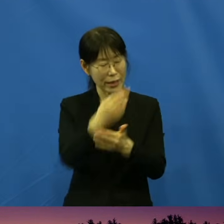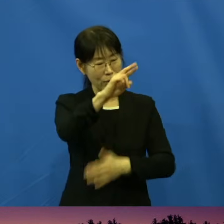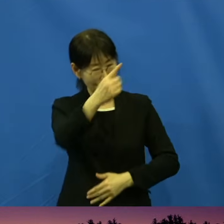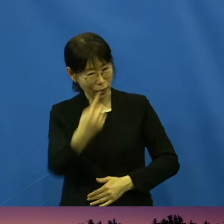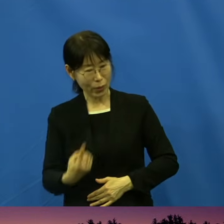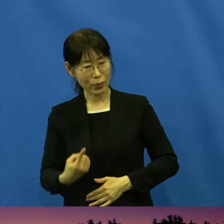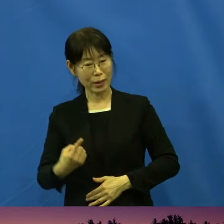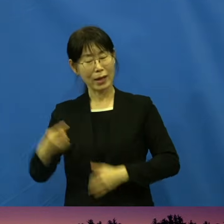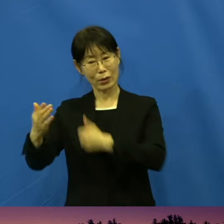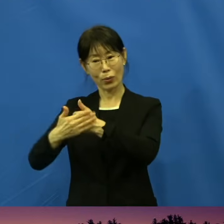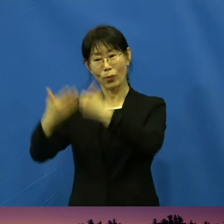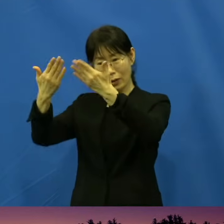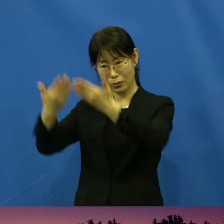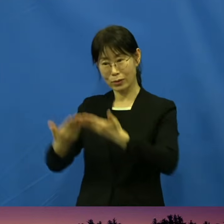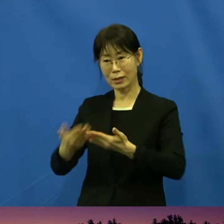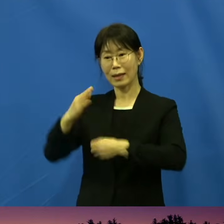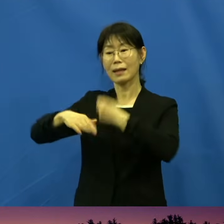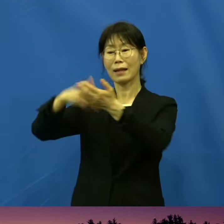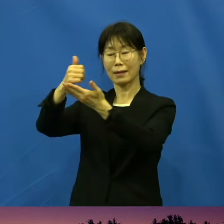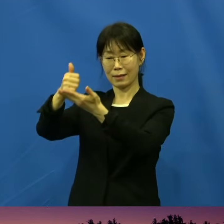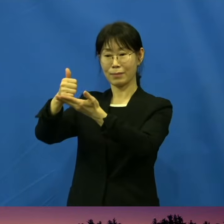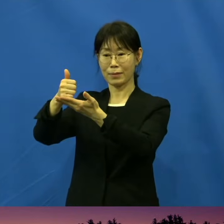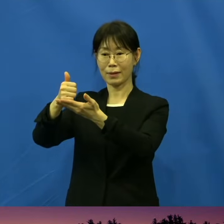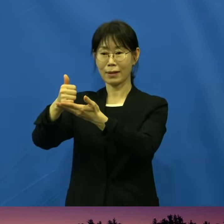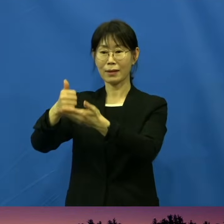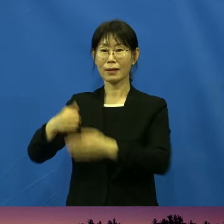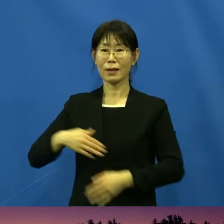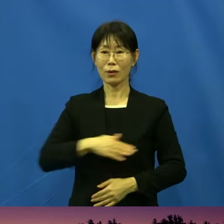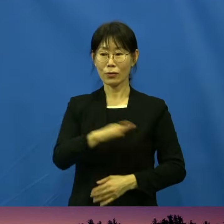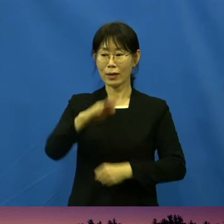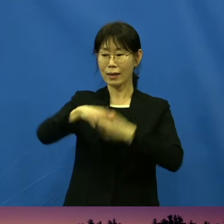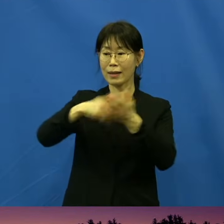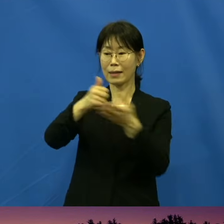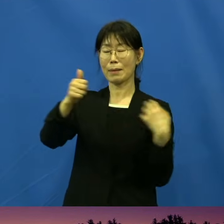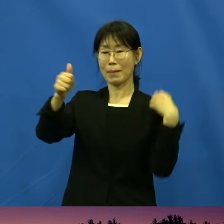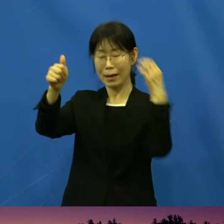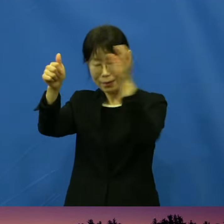그때마다 우리는 계속 우리 자신을 주님 앞에 내어놓아야 돼요. 주님께 맡겨야 돼요.